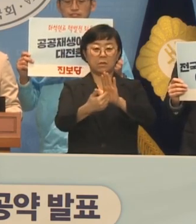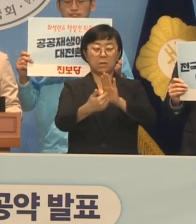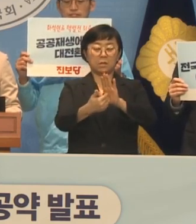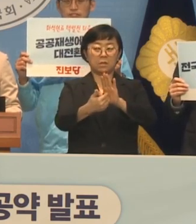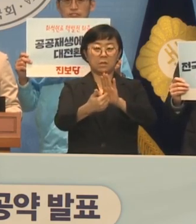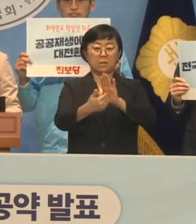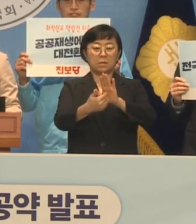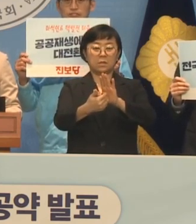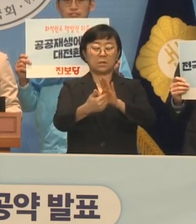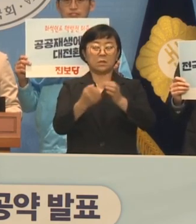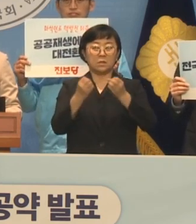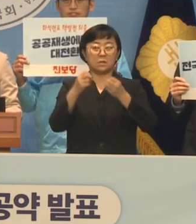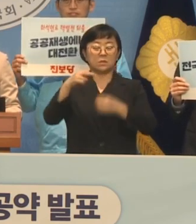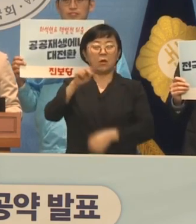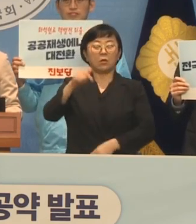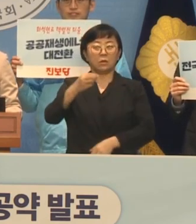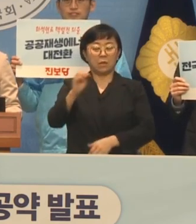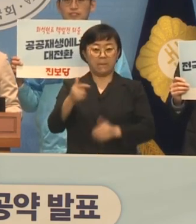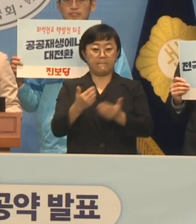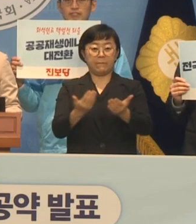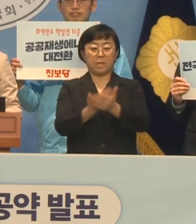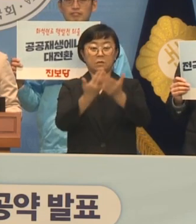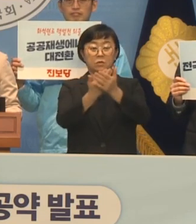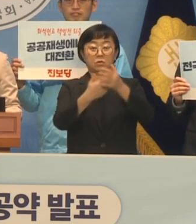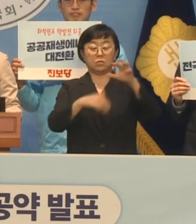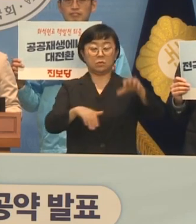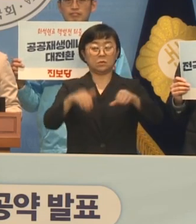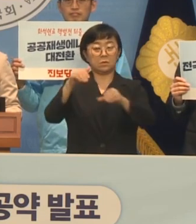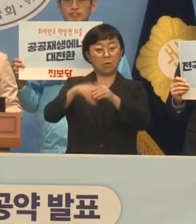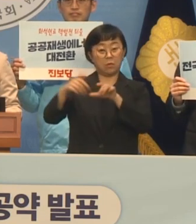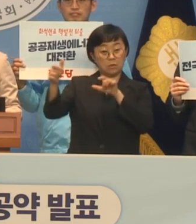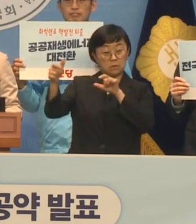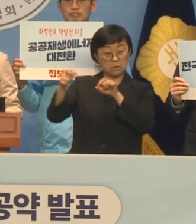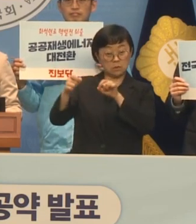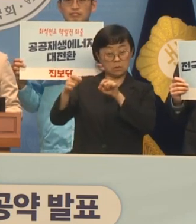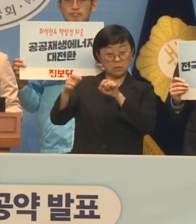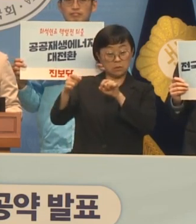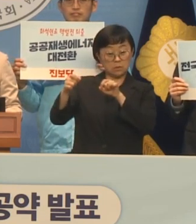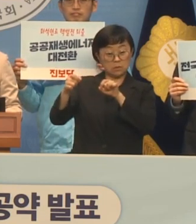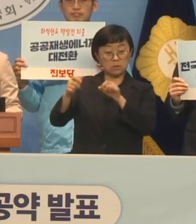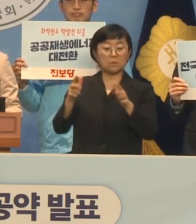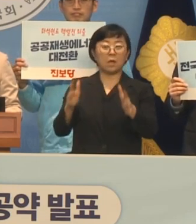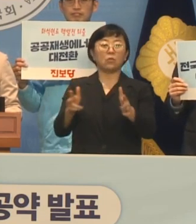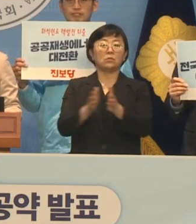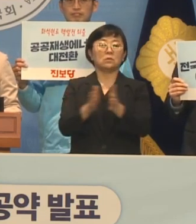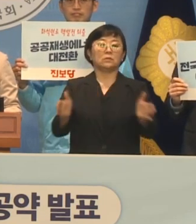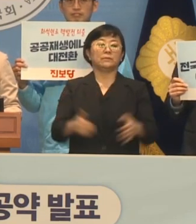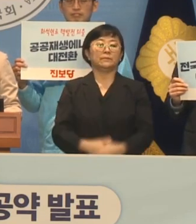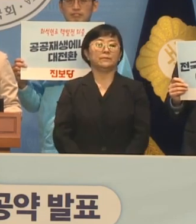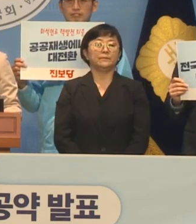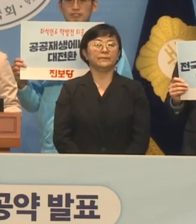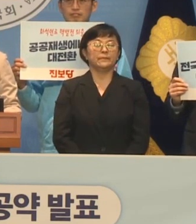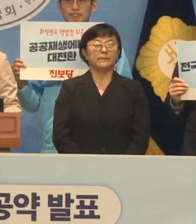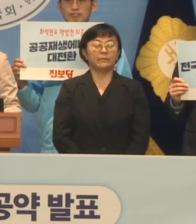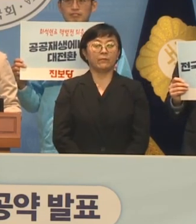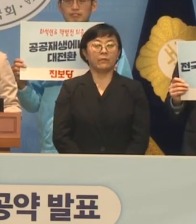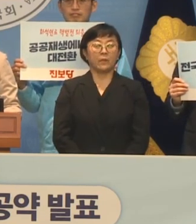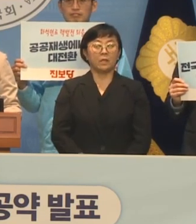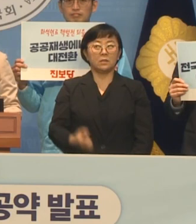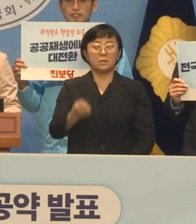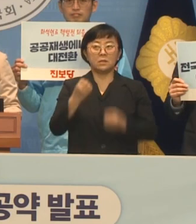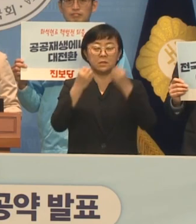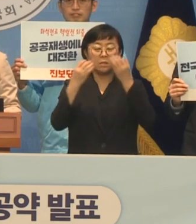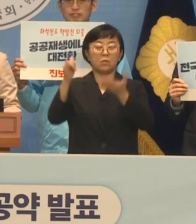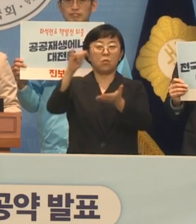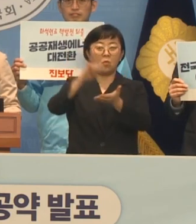삼척 신규 석탄 발전소는 총선 직후 곧바로 가동에 들어갑니다. 신공항